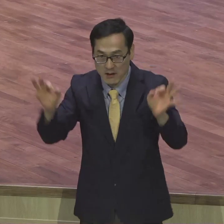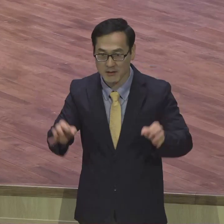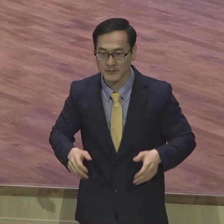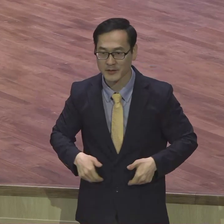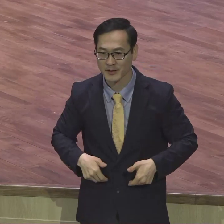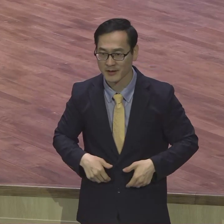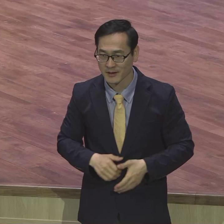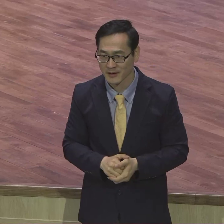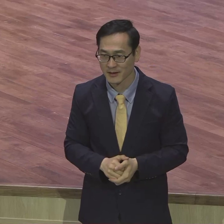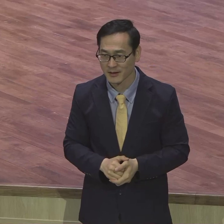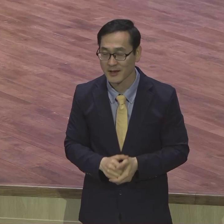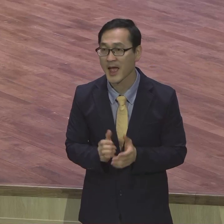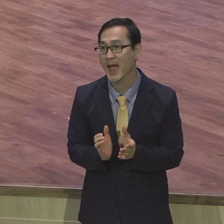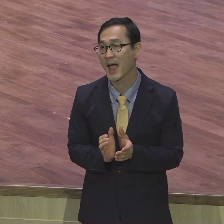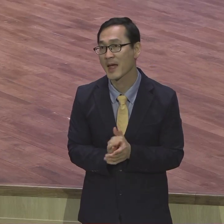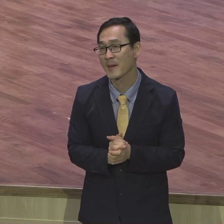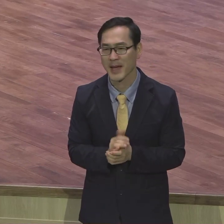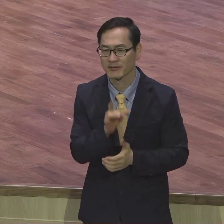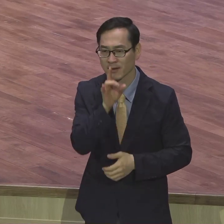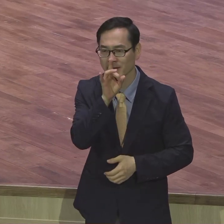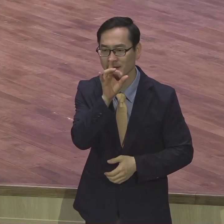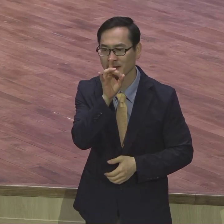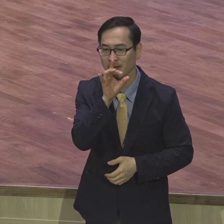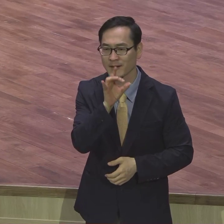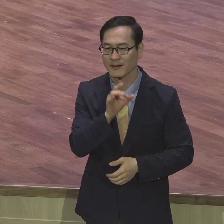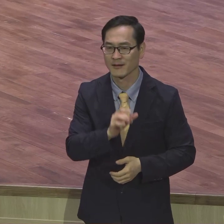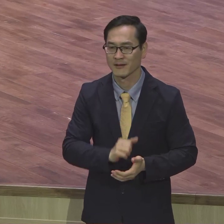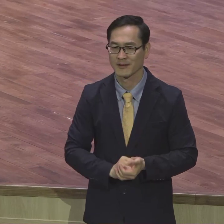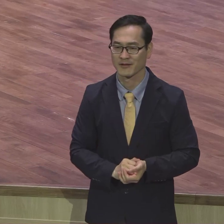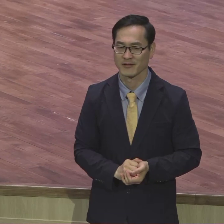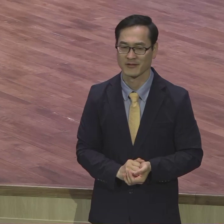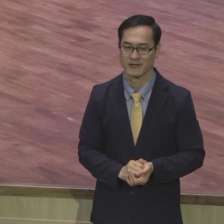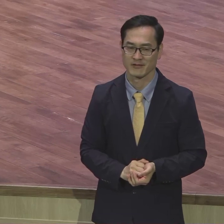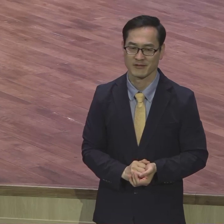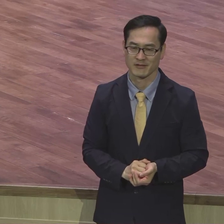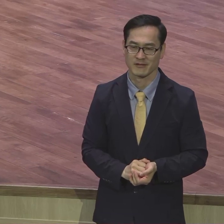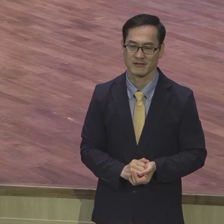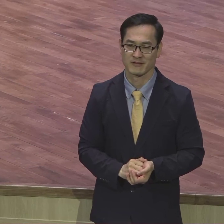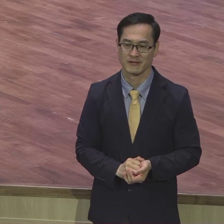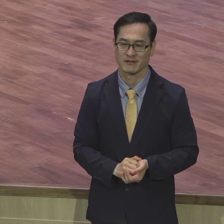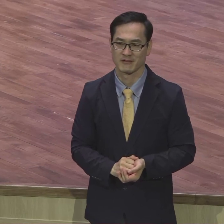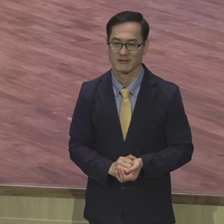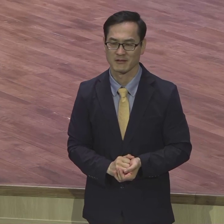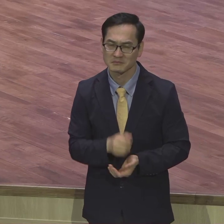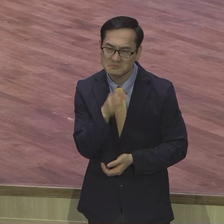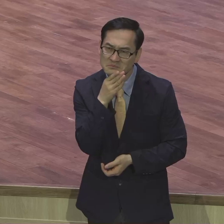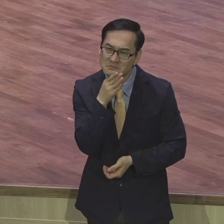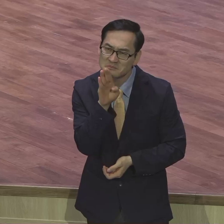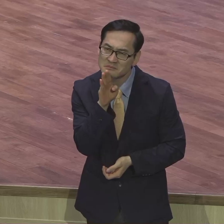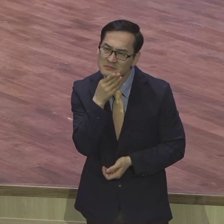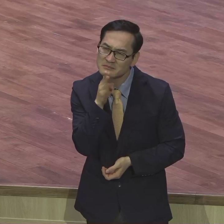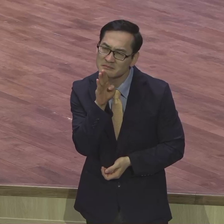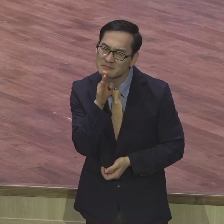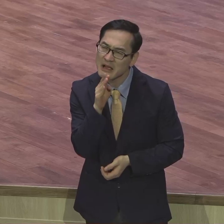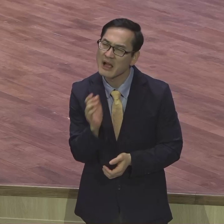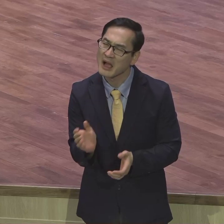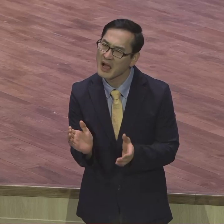완전 보장된 삶이라는데. 아멘. 긴가민가하니까 아멘.